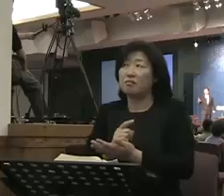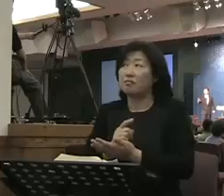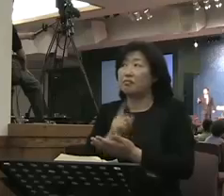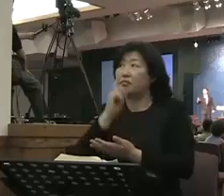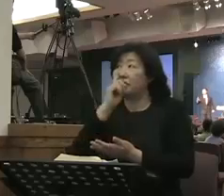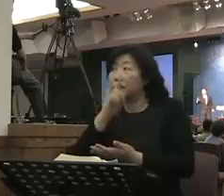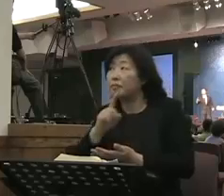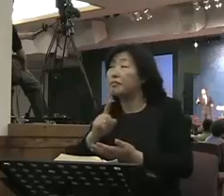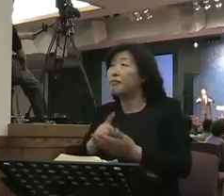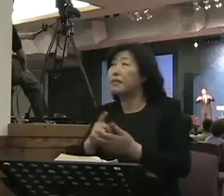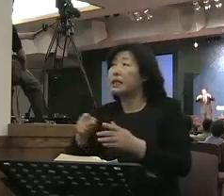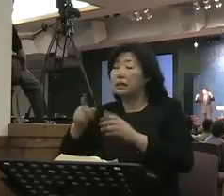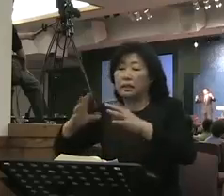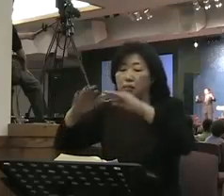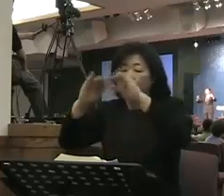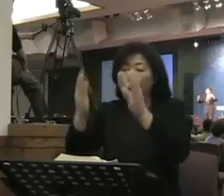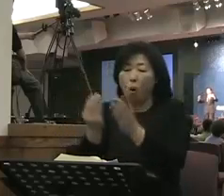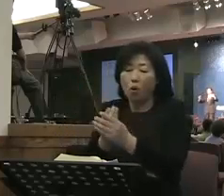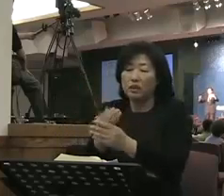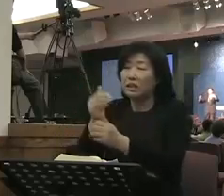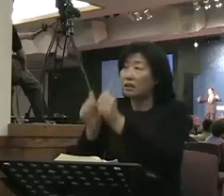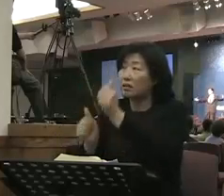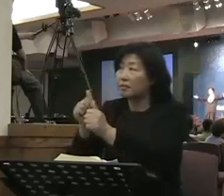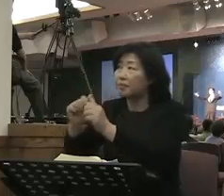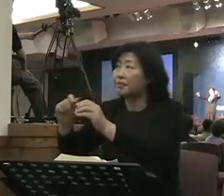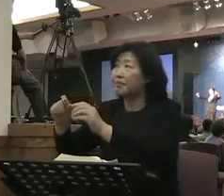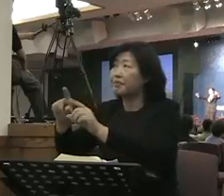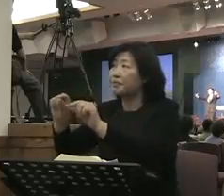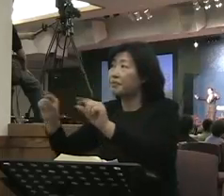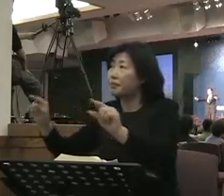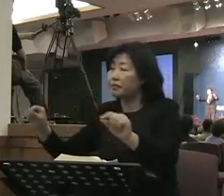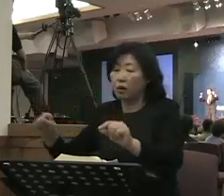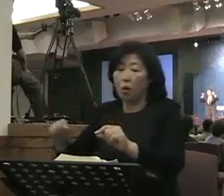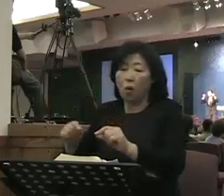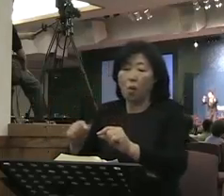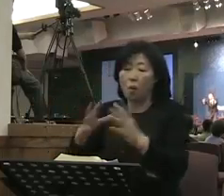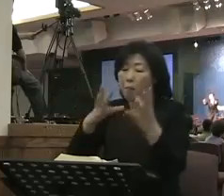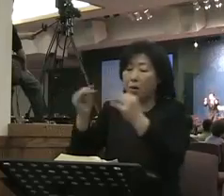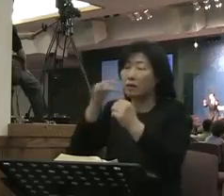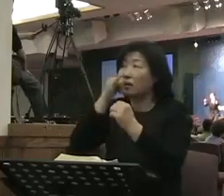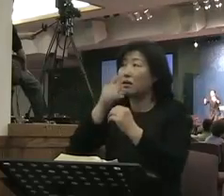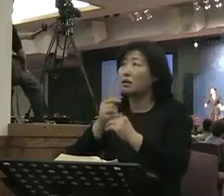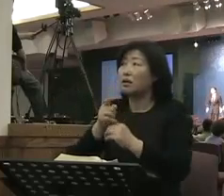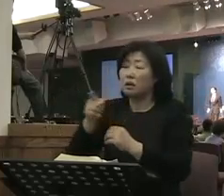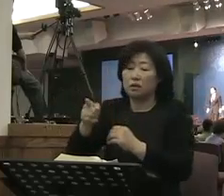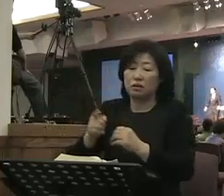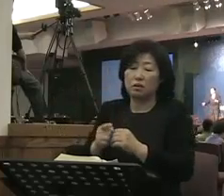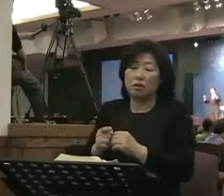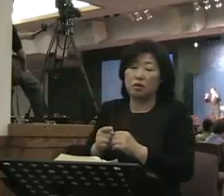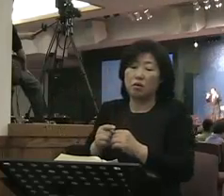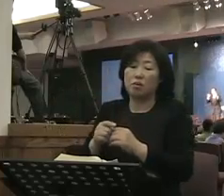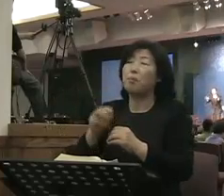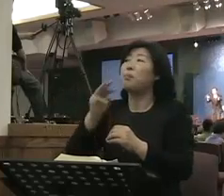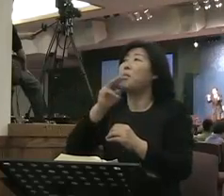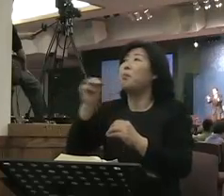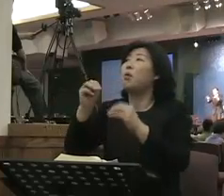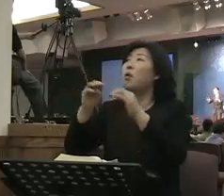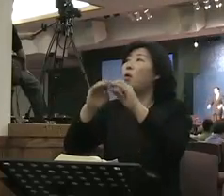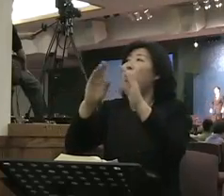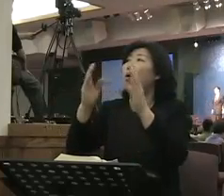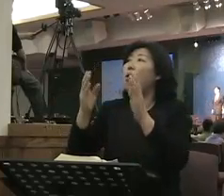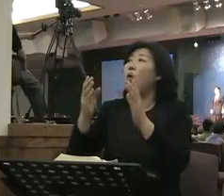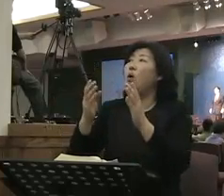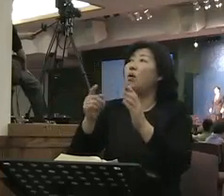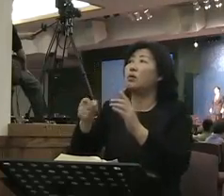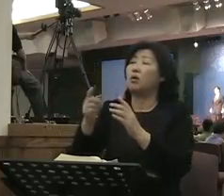음모함과 이 세상의 모든 시험거리가 왕성하고 있지만 But you, O man of God. 그러나 너